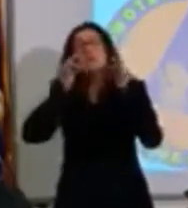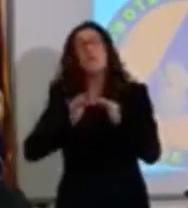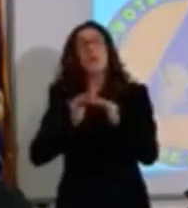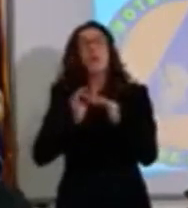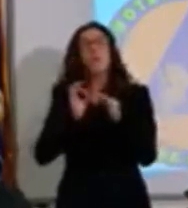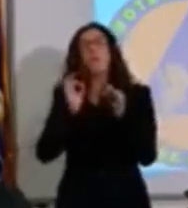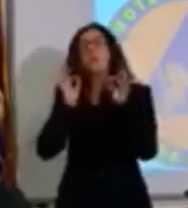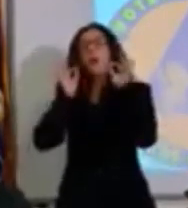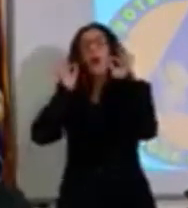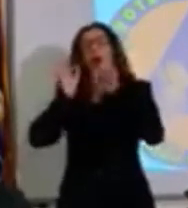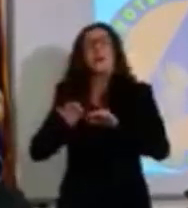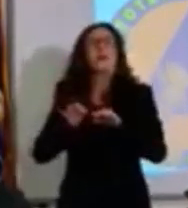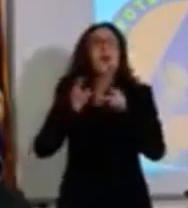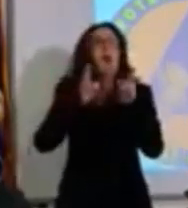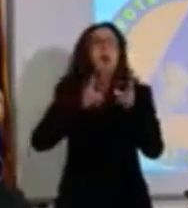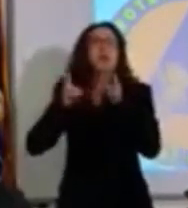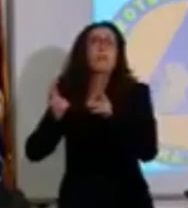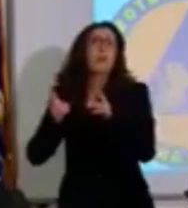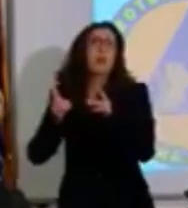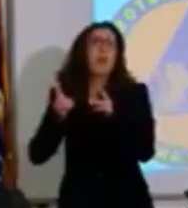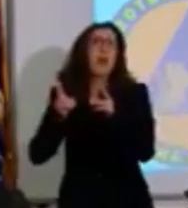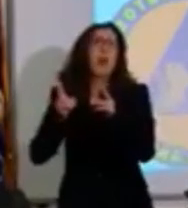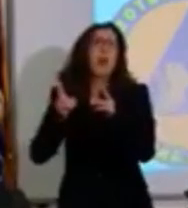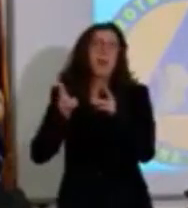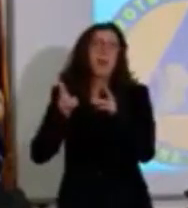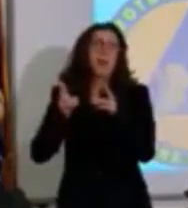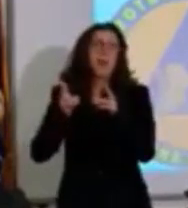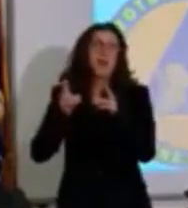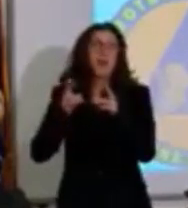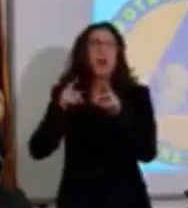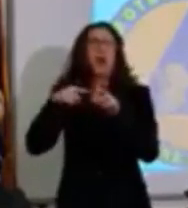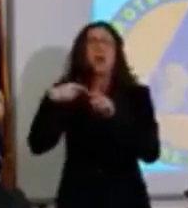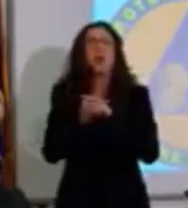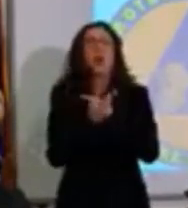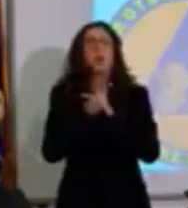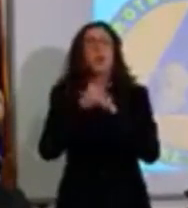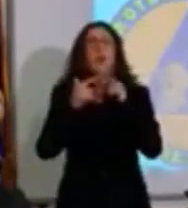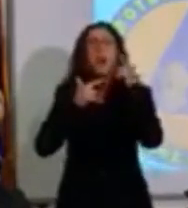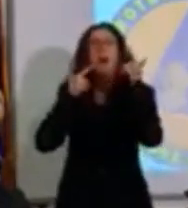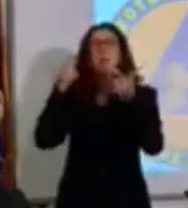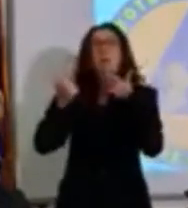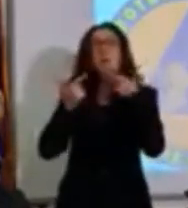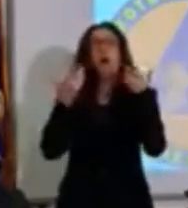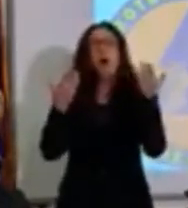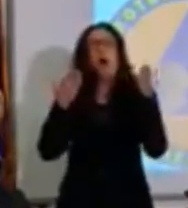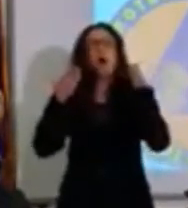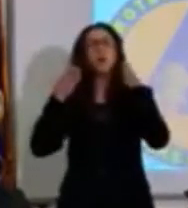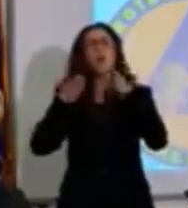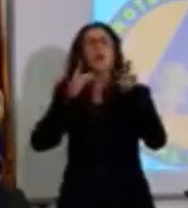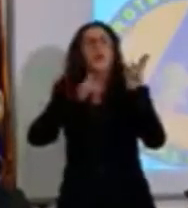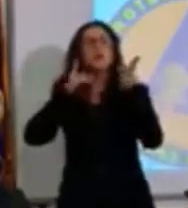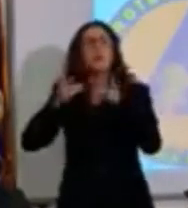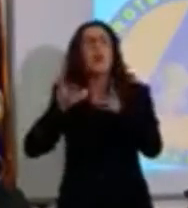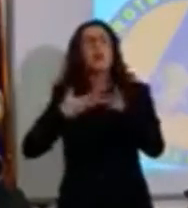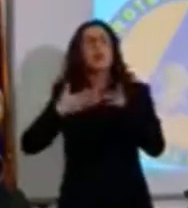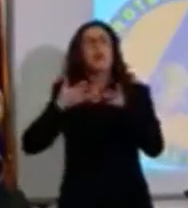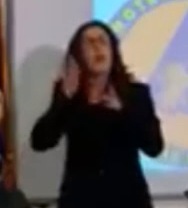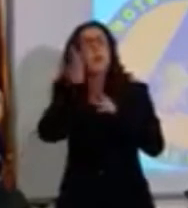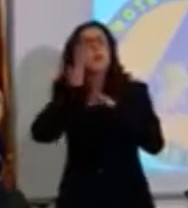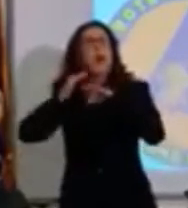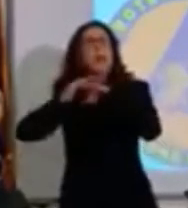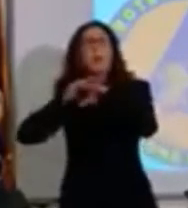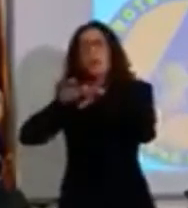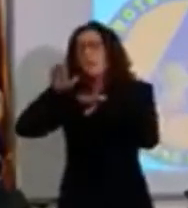che c'è la brandina nel corridoio che indignazione ecco la civiltà guarda come curano i pazienti